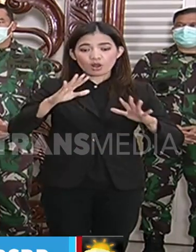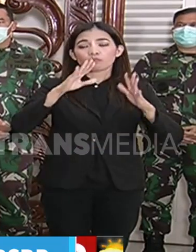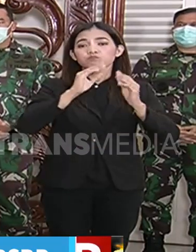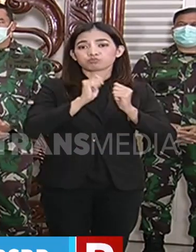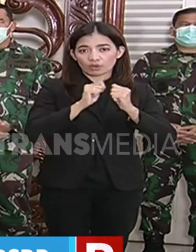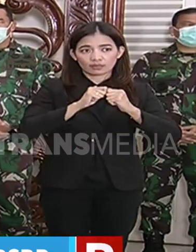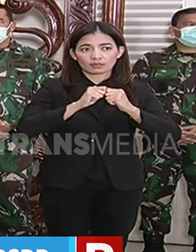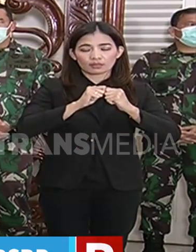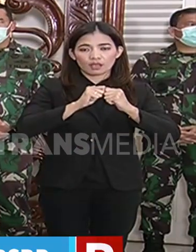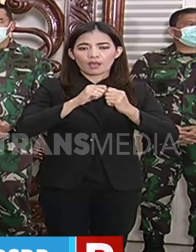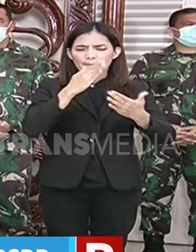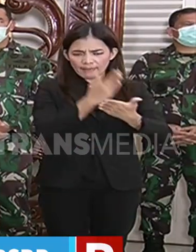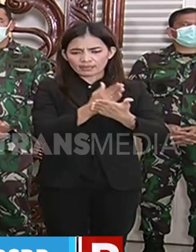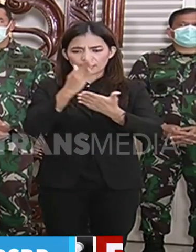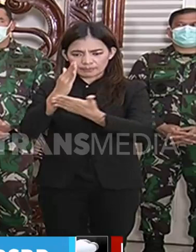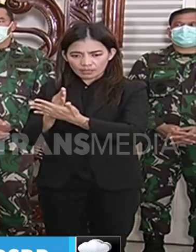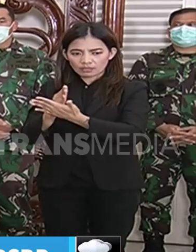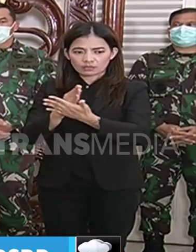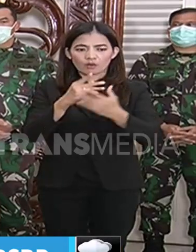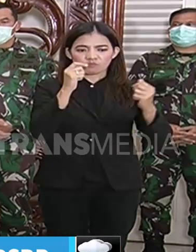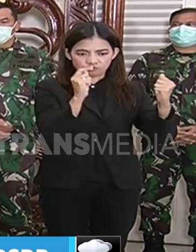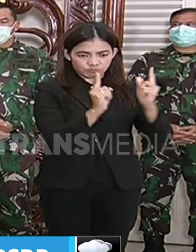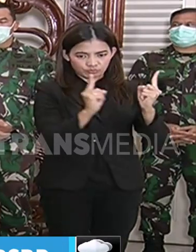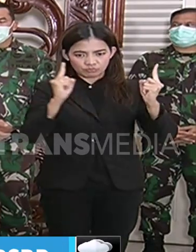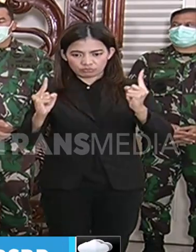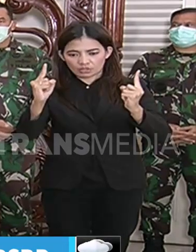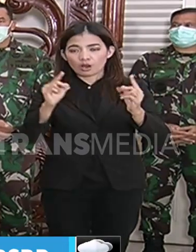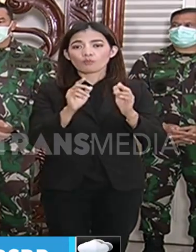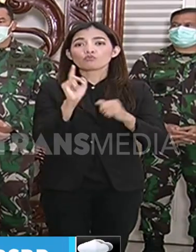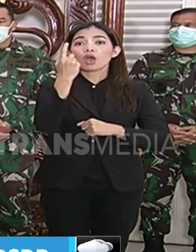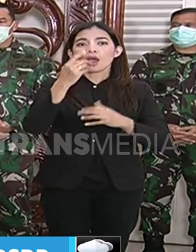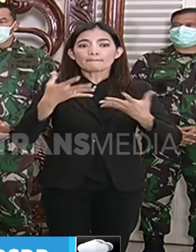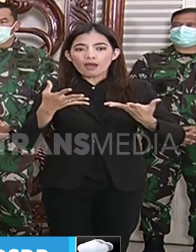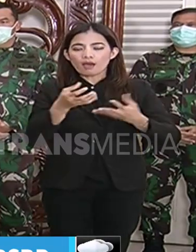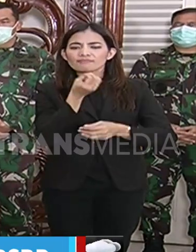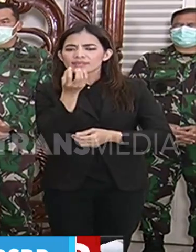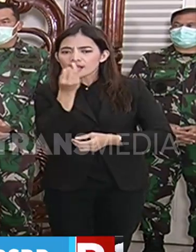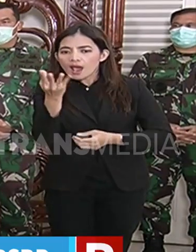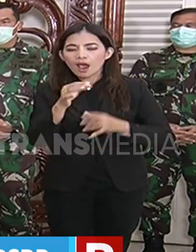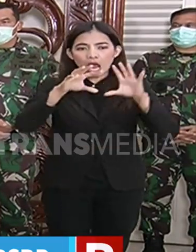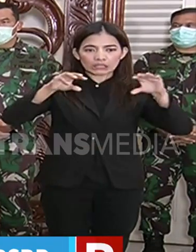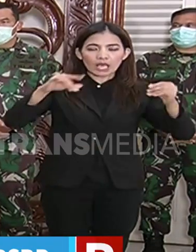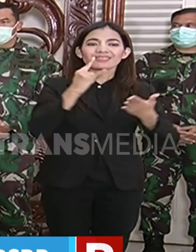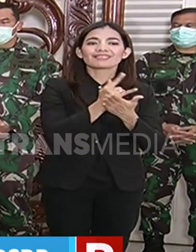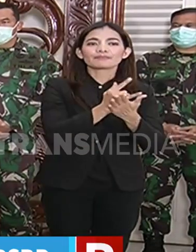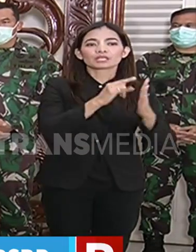melaksanakan pembatasan-pembatasan itu. Mulai dari seruan untuk bekerja di rumah,